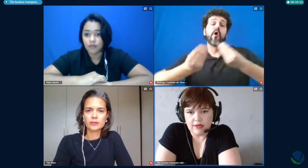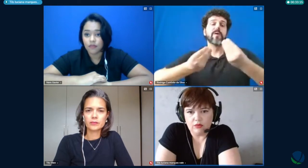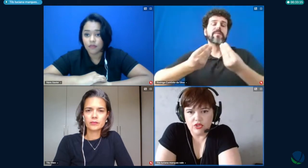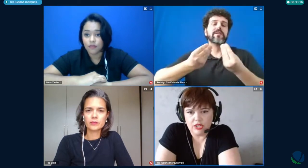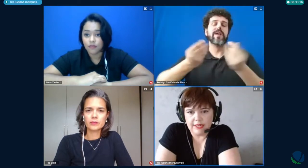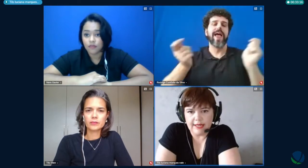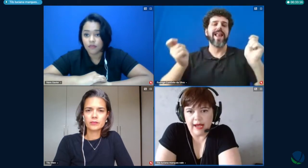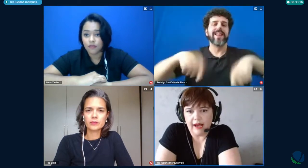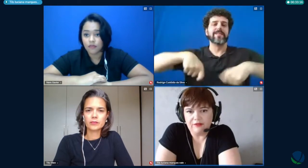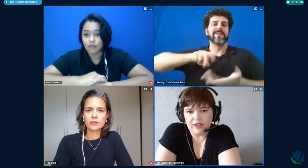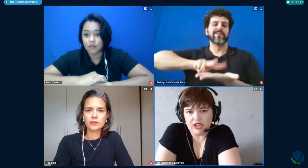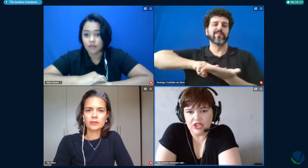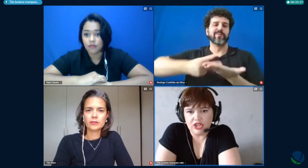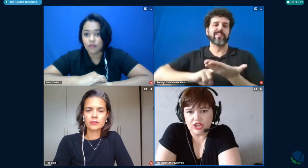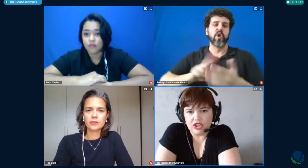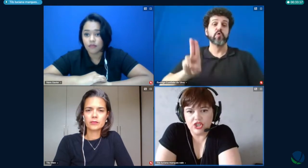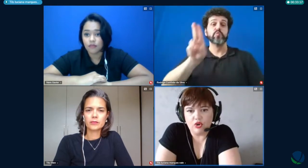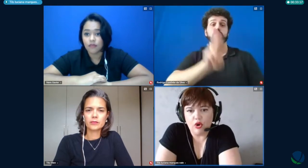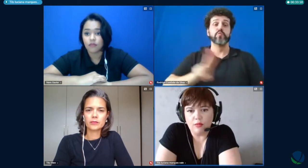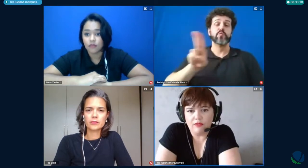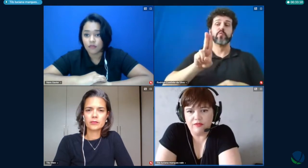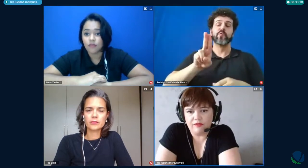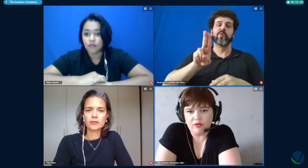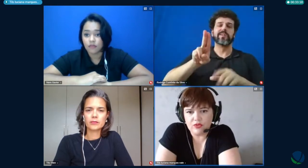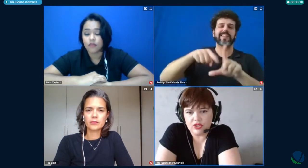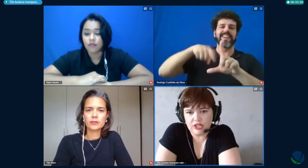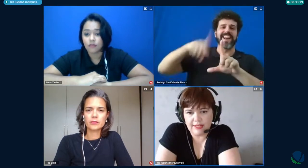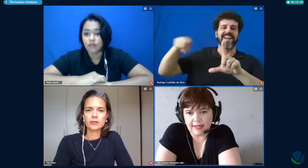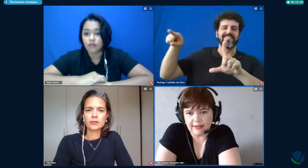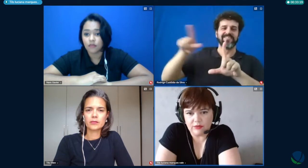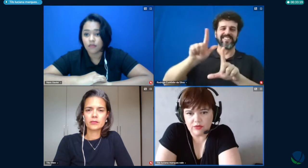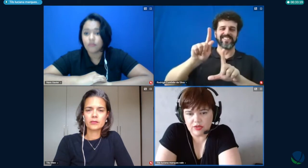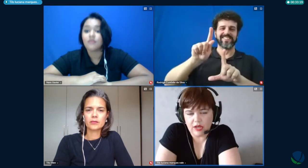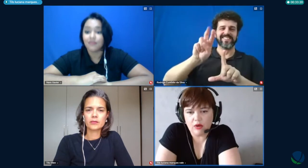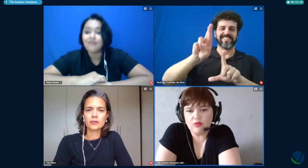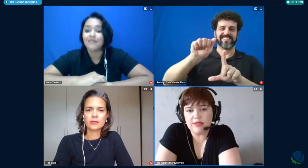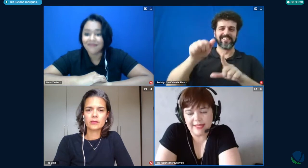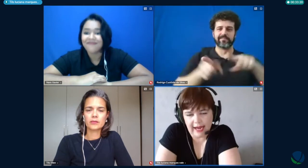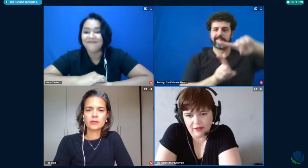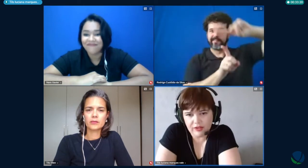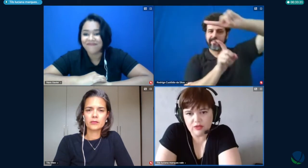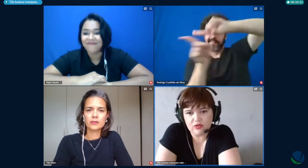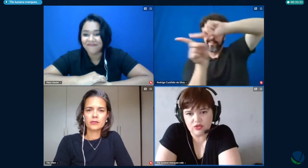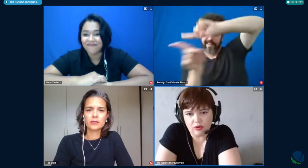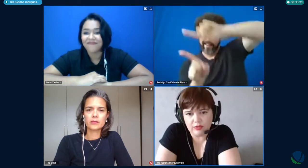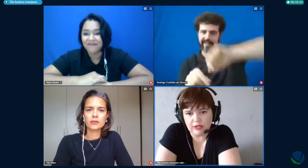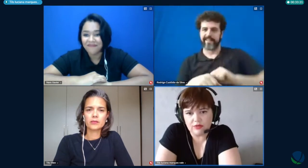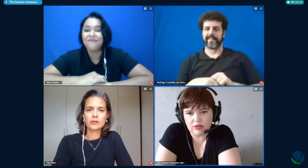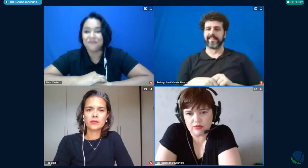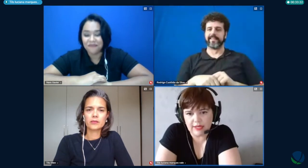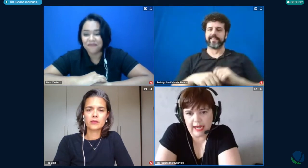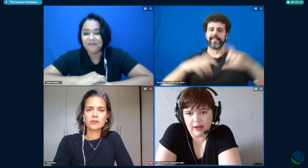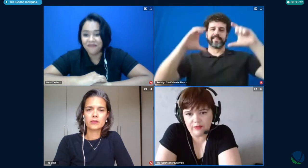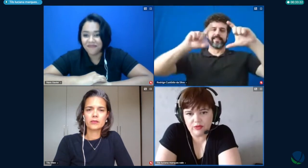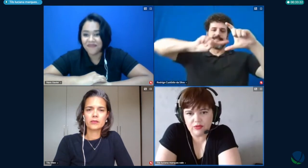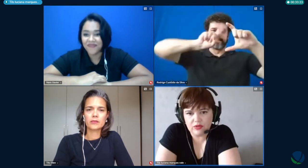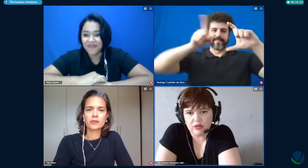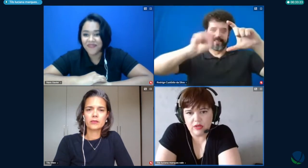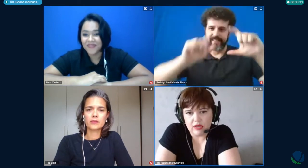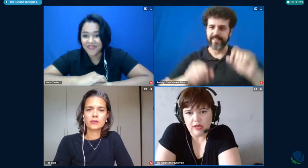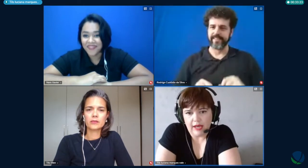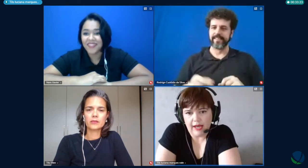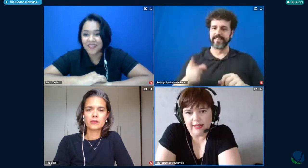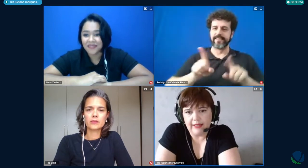quando você utiliza a ficha de como utilizar a tradução, os gráficos, de como traduzir os